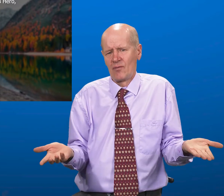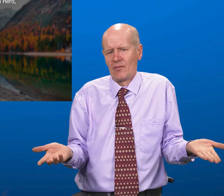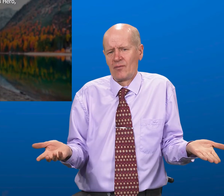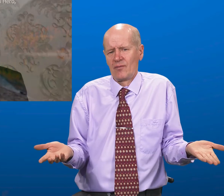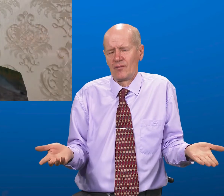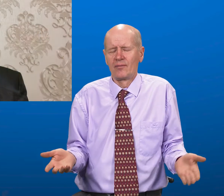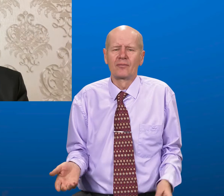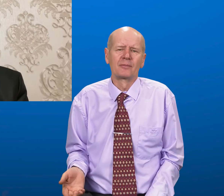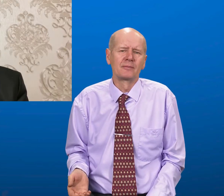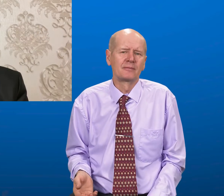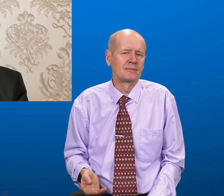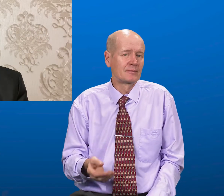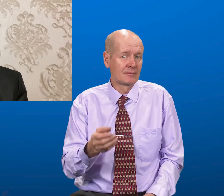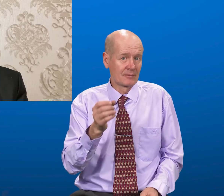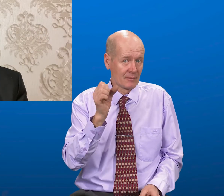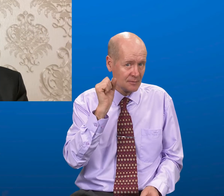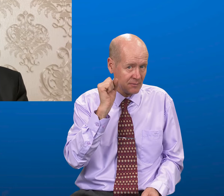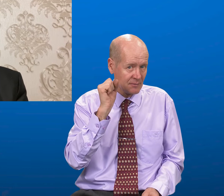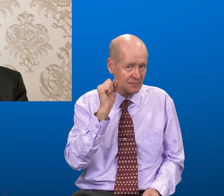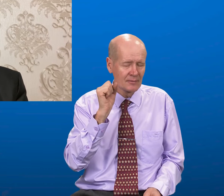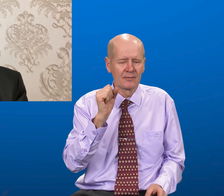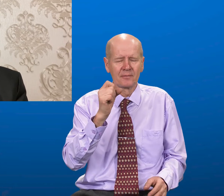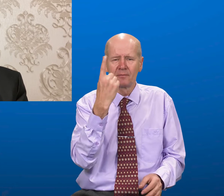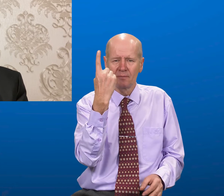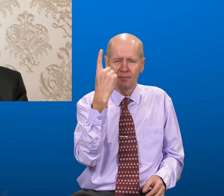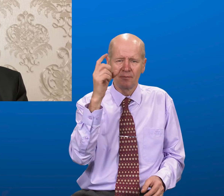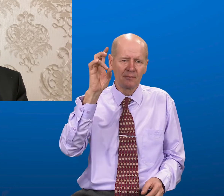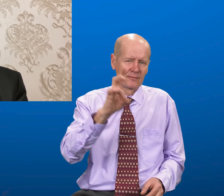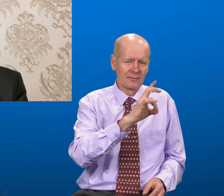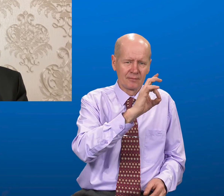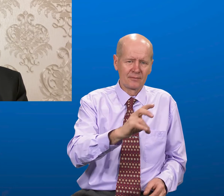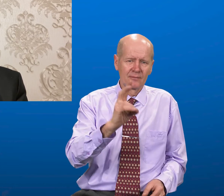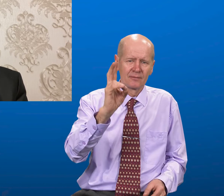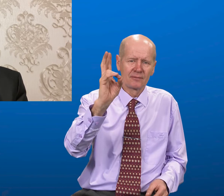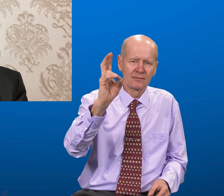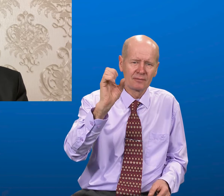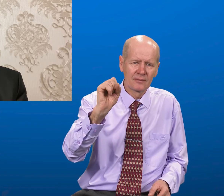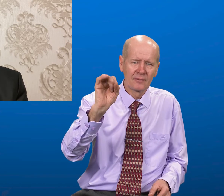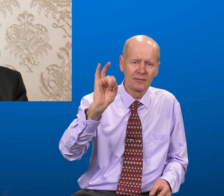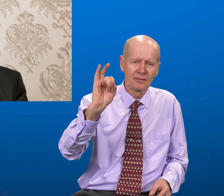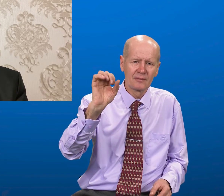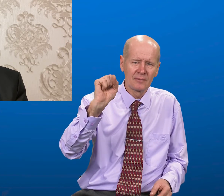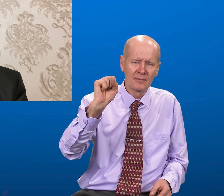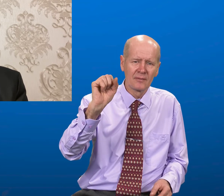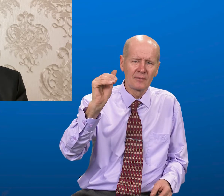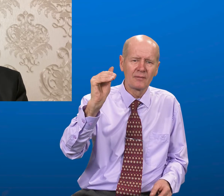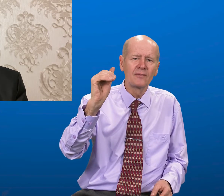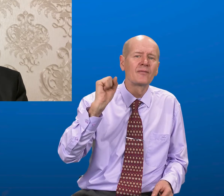народом». А один из них, а именно Каяфа, первосвященник,